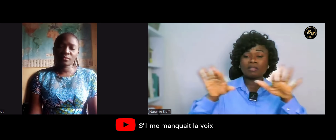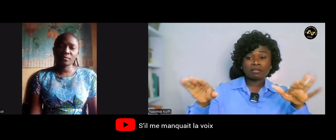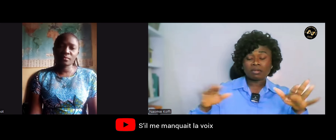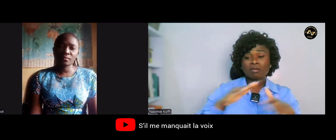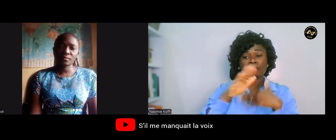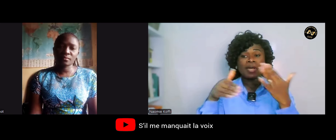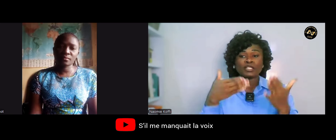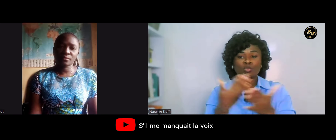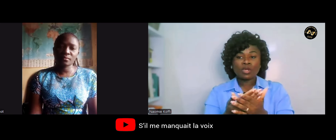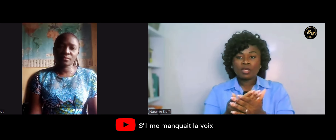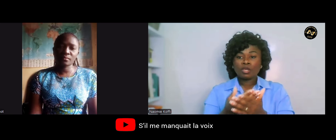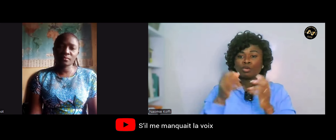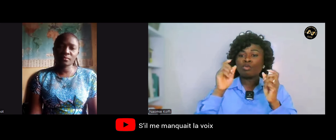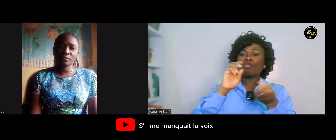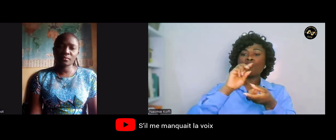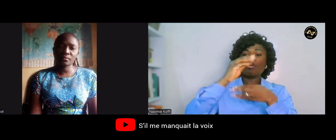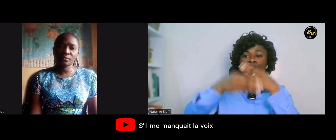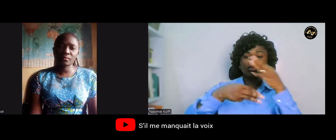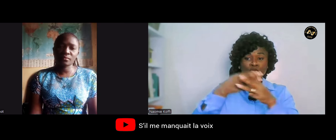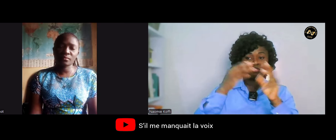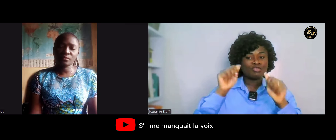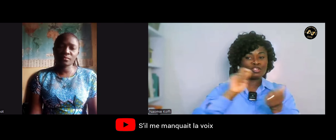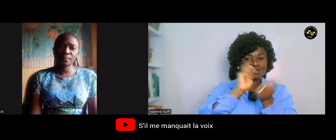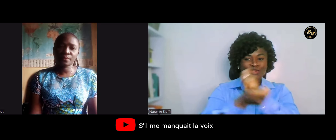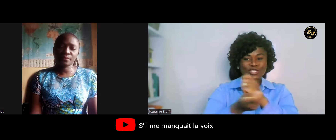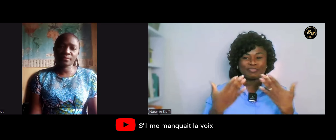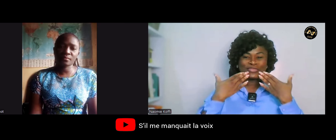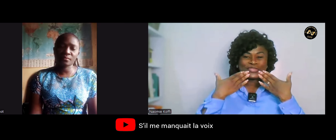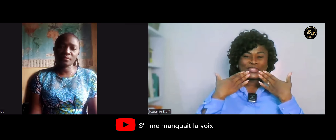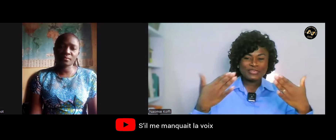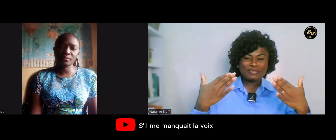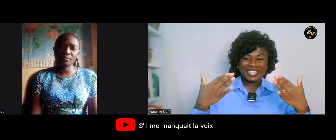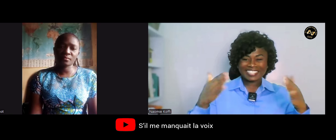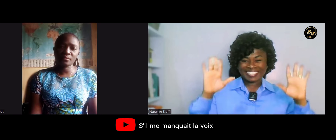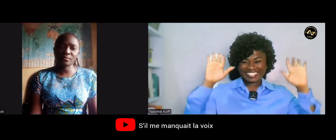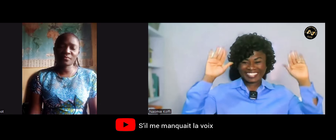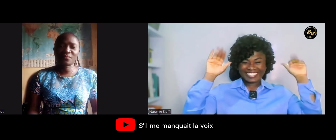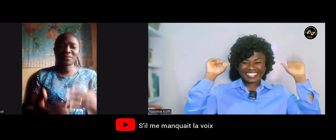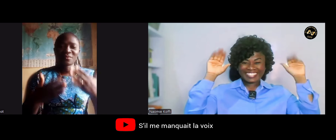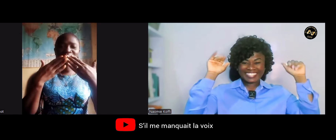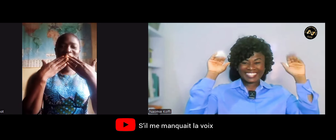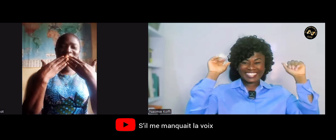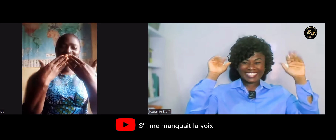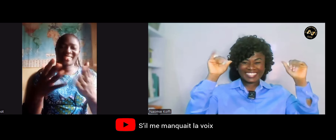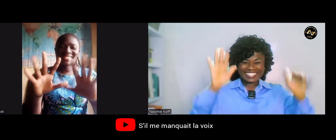s'étendre partout et que le monde puisse changer. Je vous remercie.